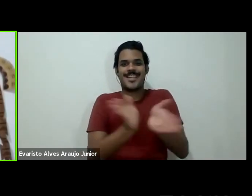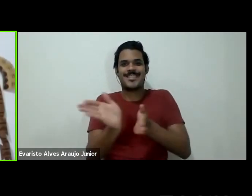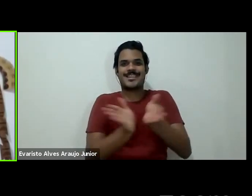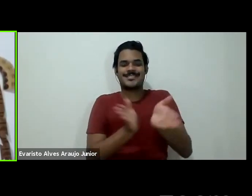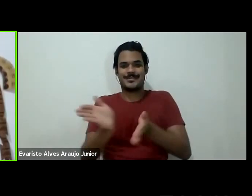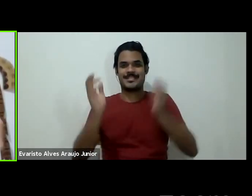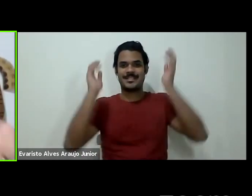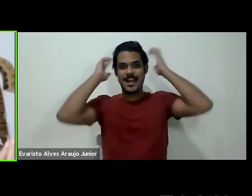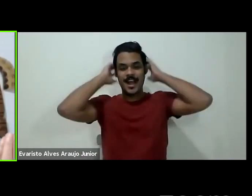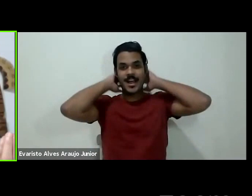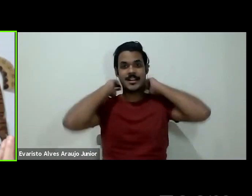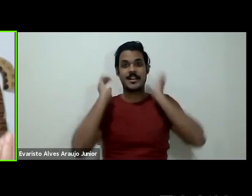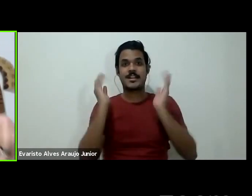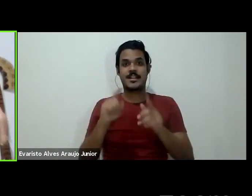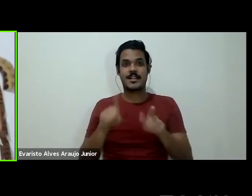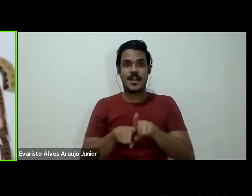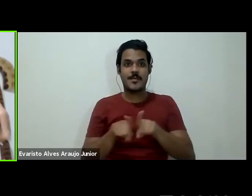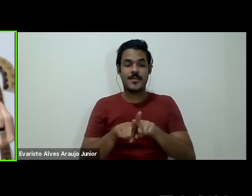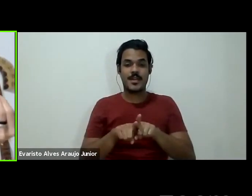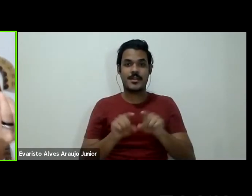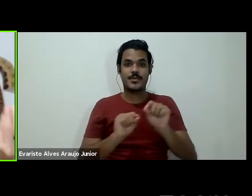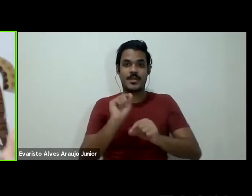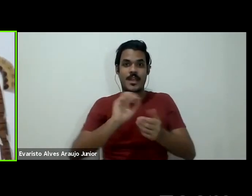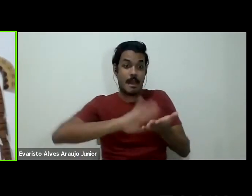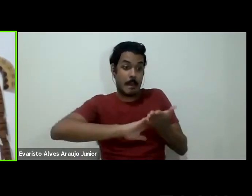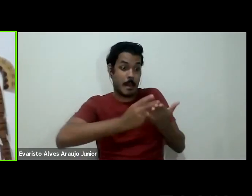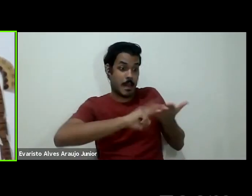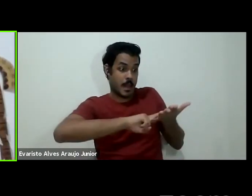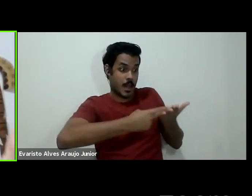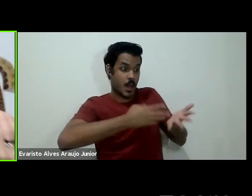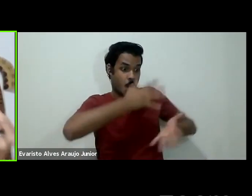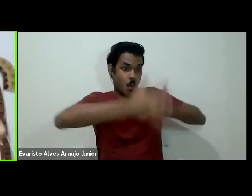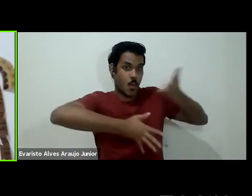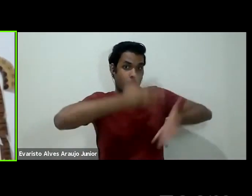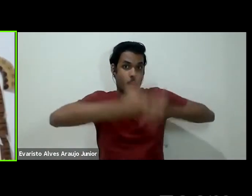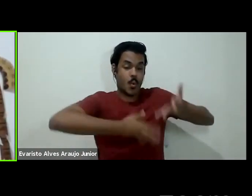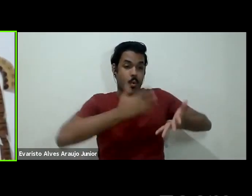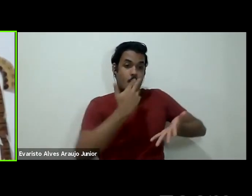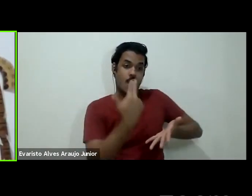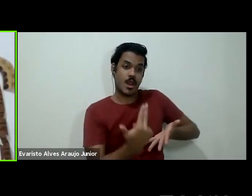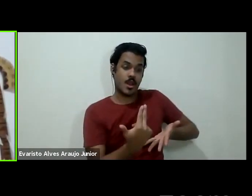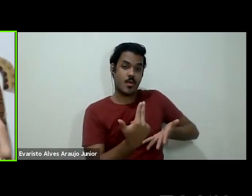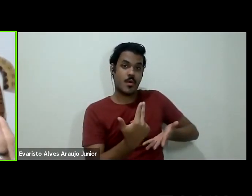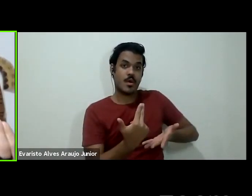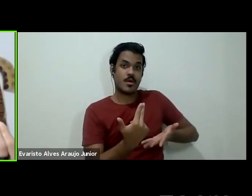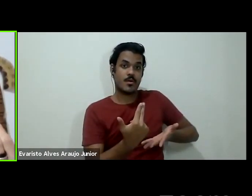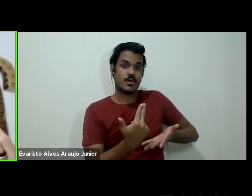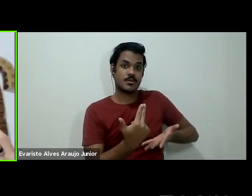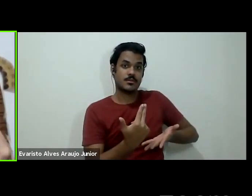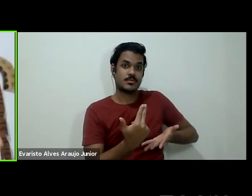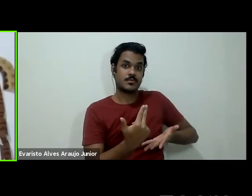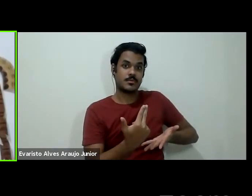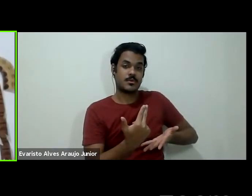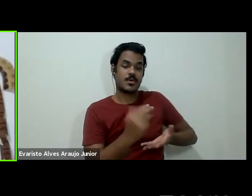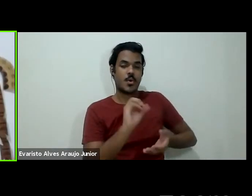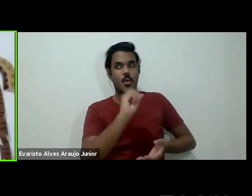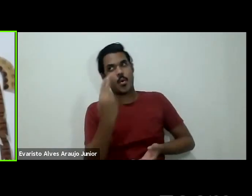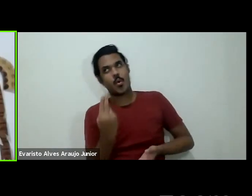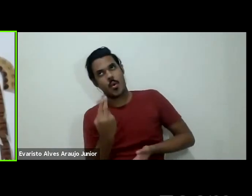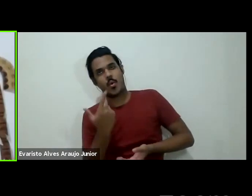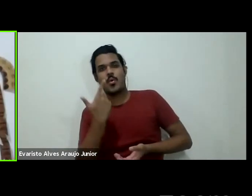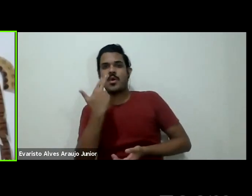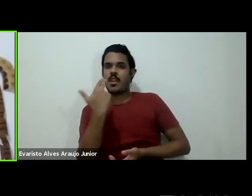acessibilidade, desde a interpretação das línguas, ou da língua iorubá,